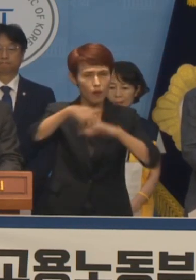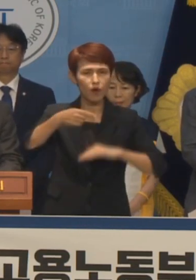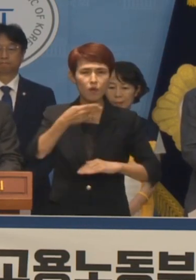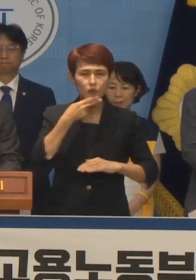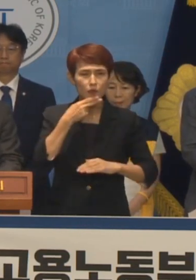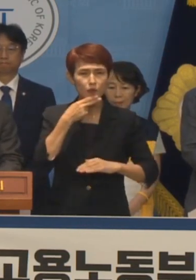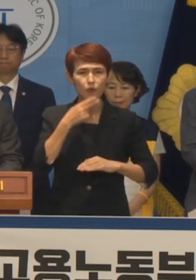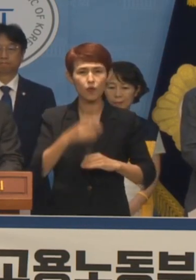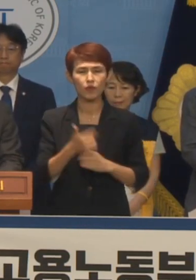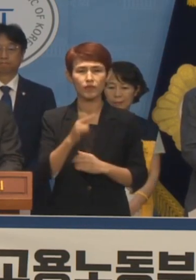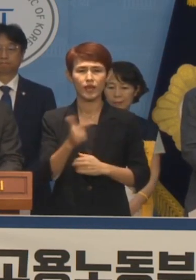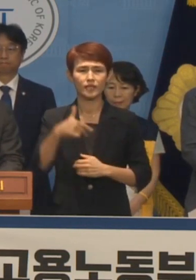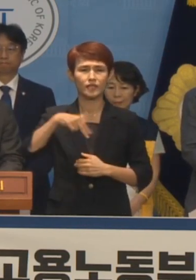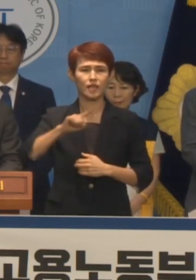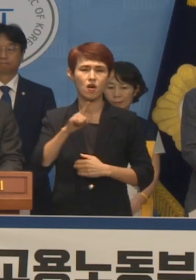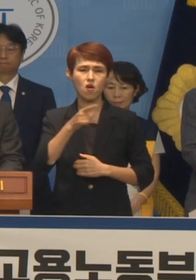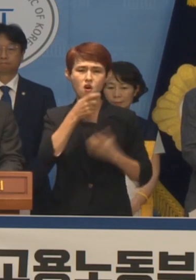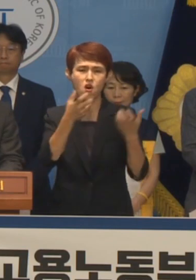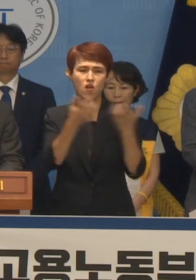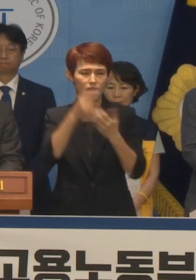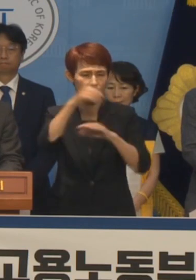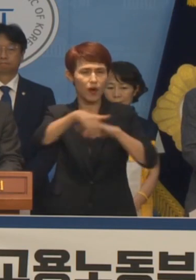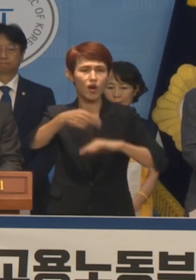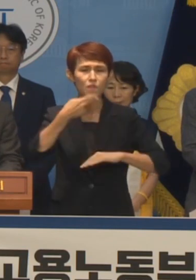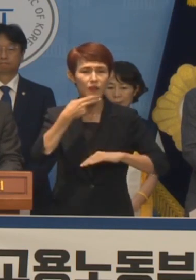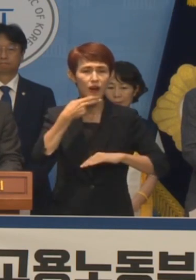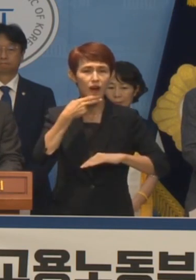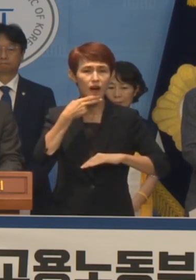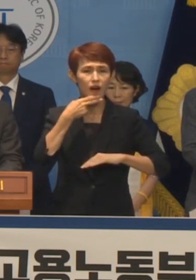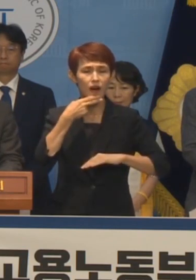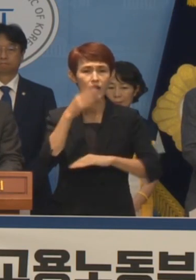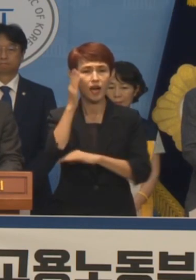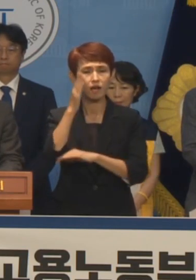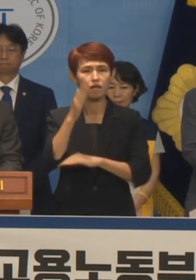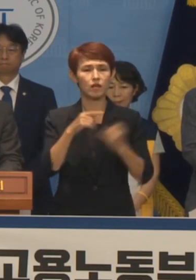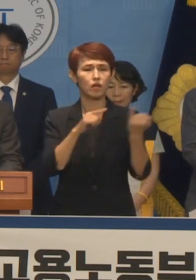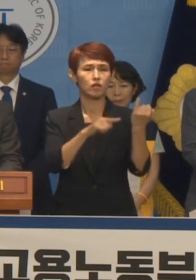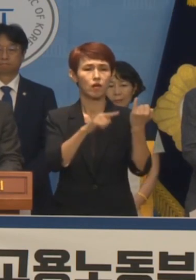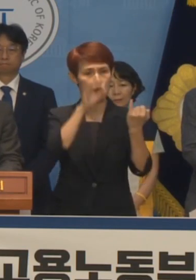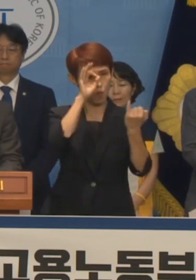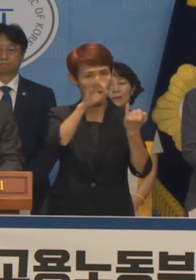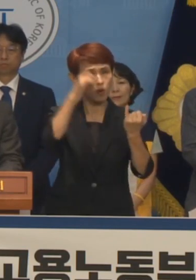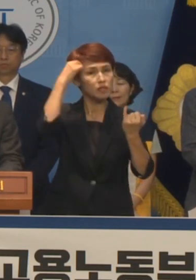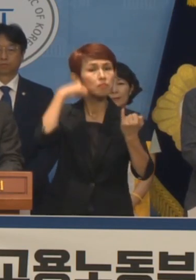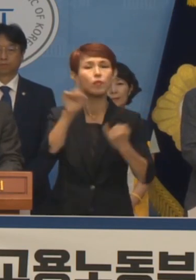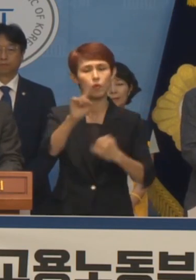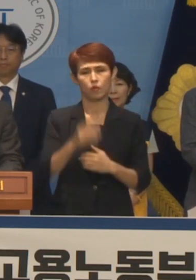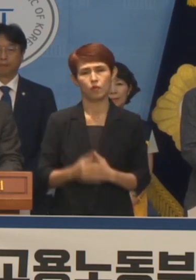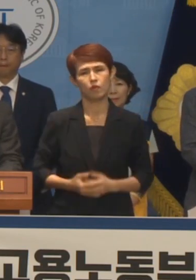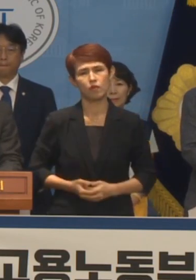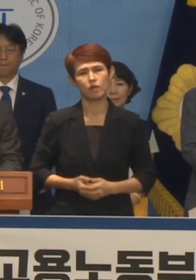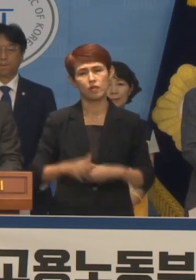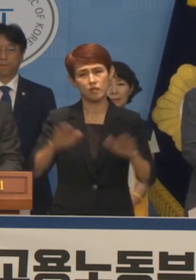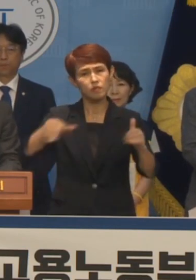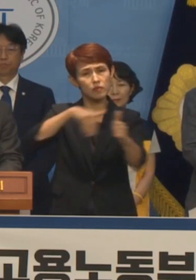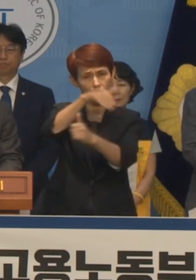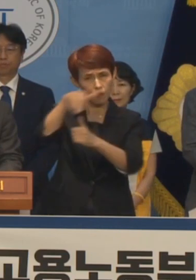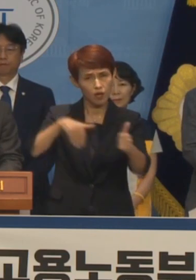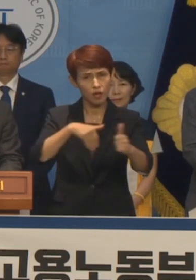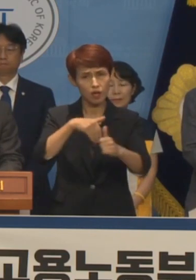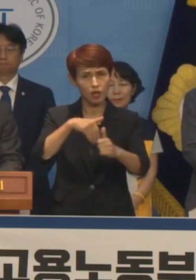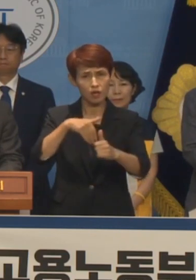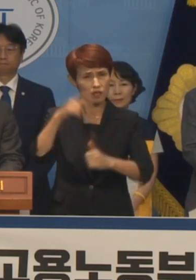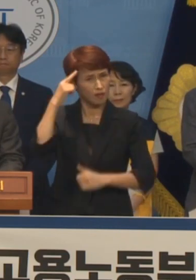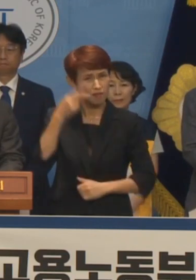얼릴 계획도 없다라고 한 여성 청년을 보며 도대체 무슨 생각이 드셨습니까? 이것이 현실이라고 생각하지